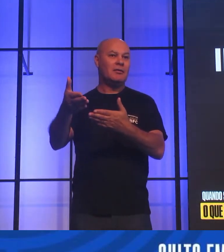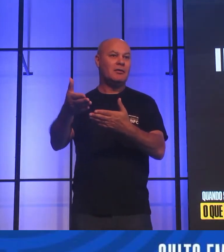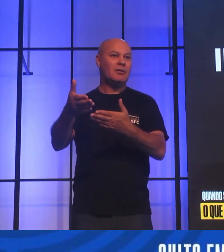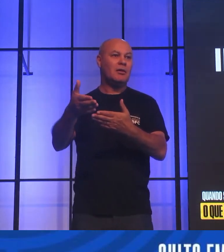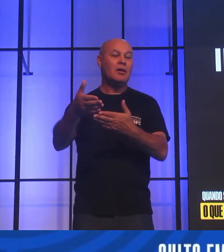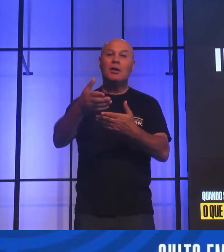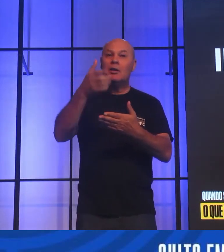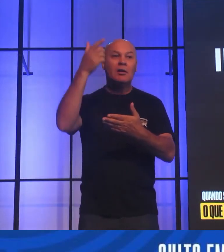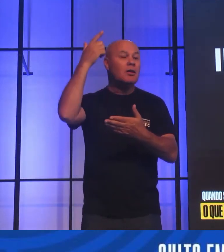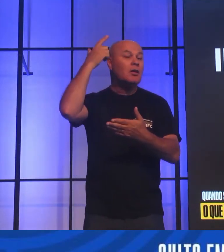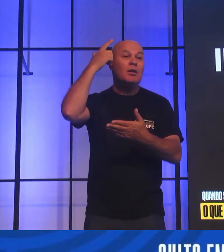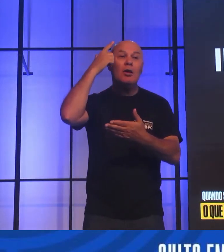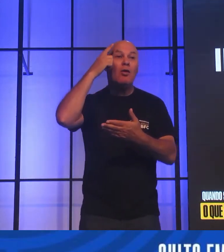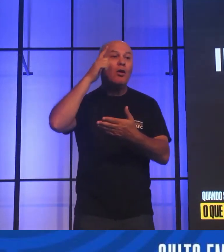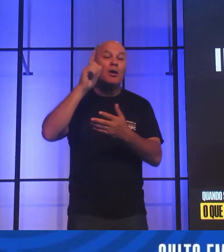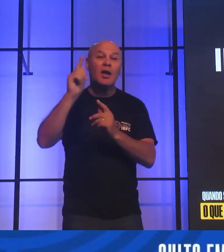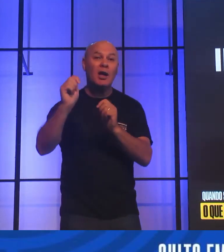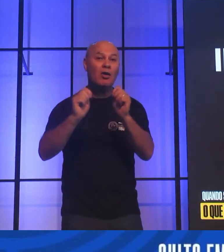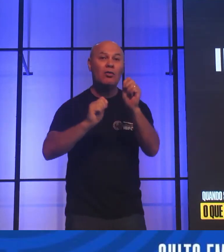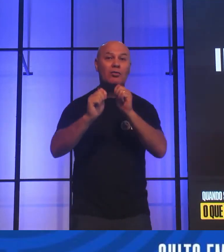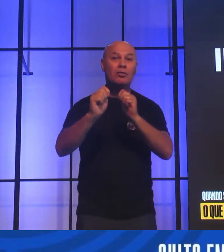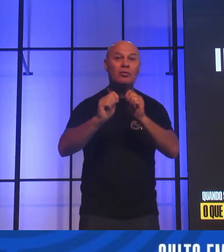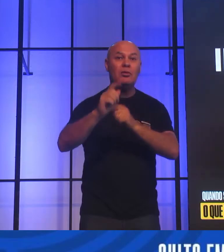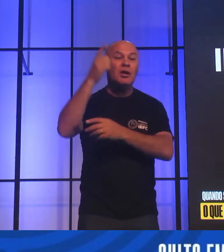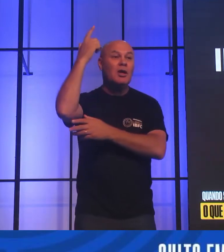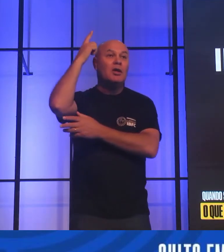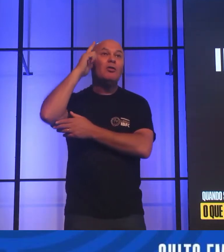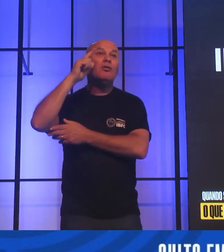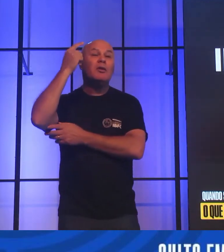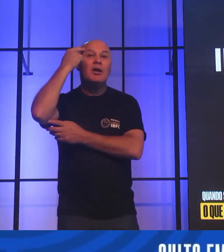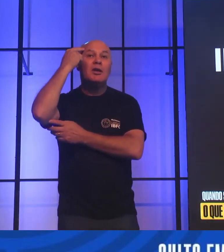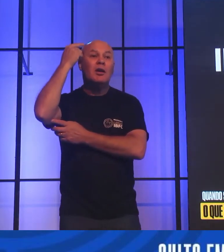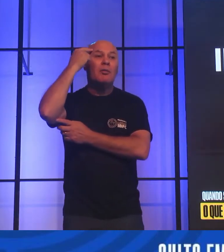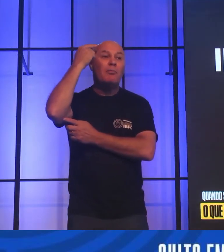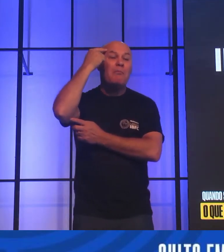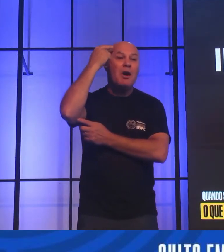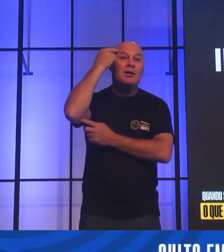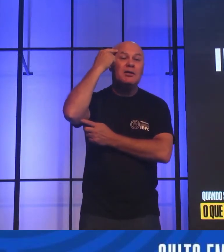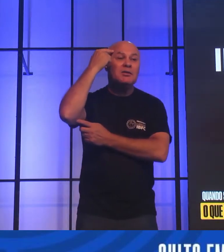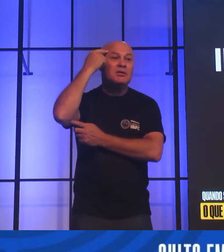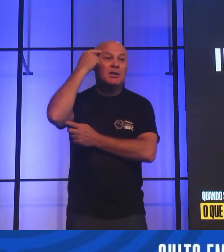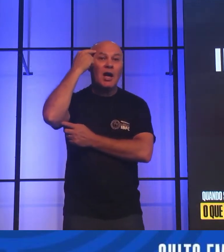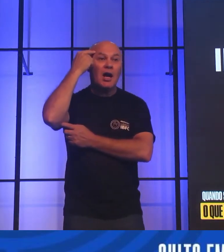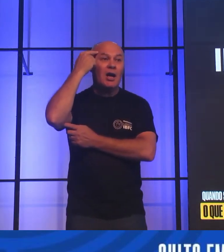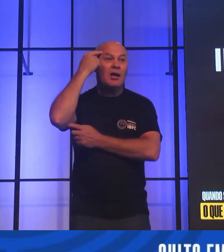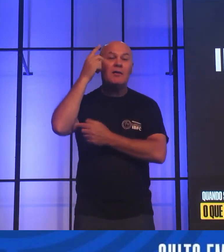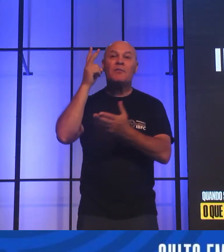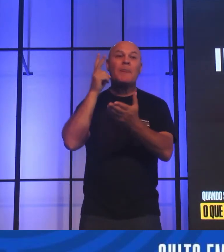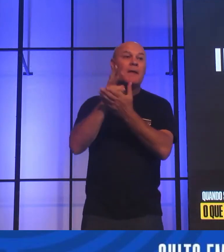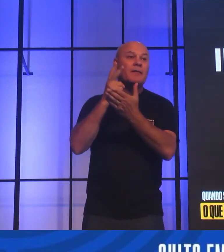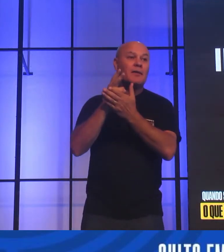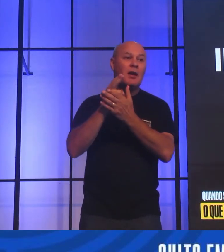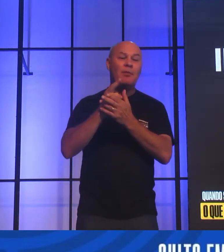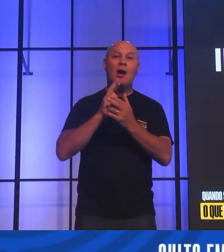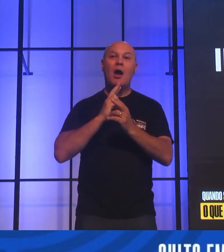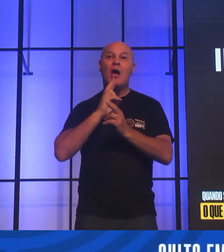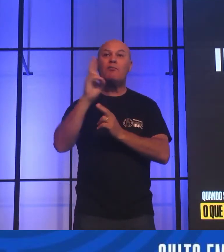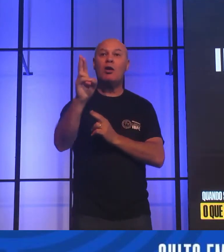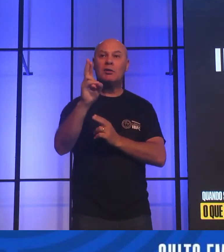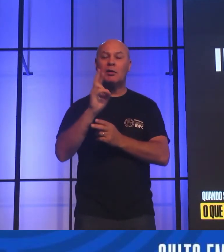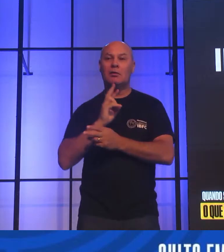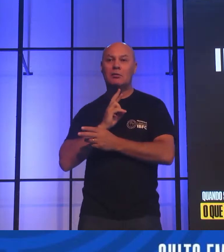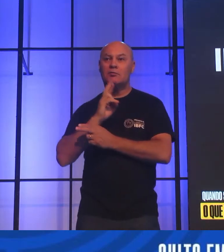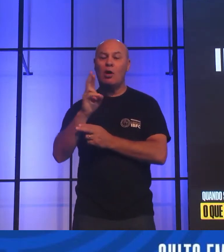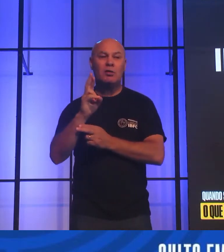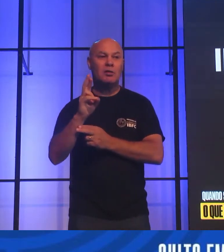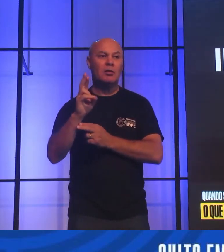elas estão constantemente reagindo ao que a vida e as pessoas, as circunstâncias fazem com elas. E isso é